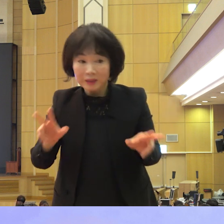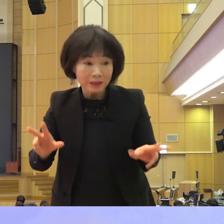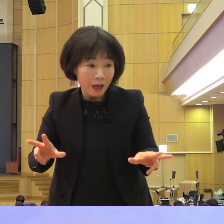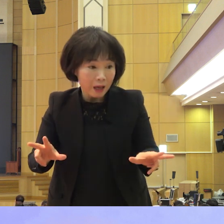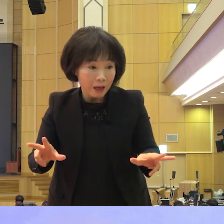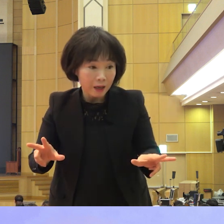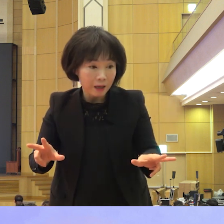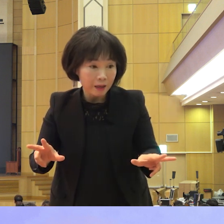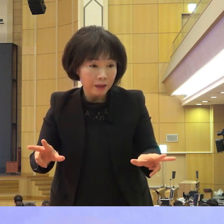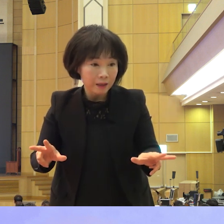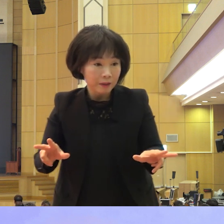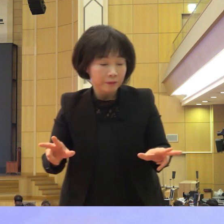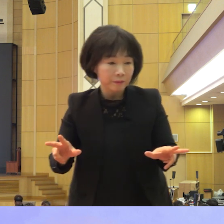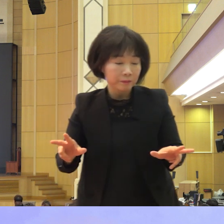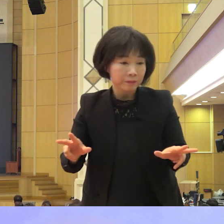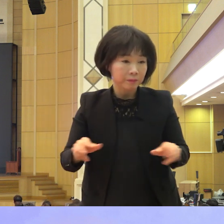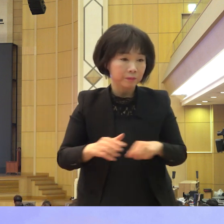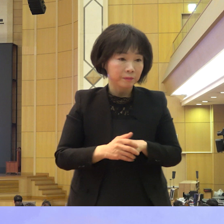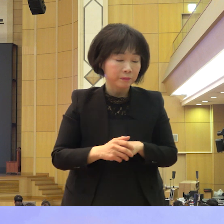22절까지